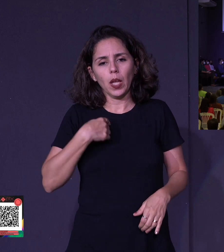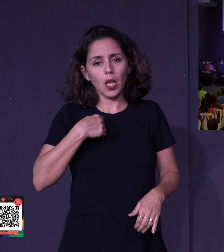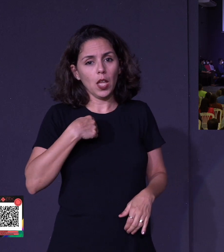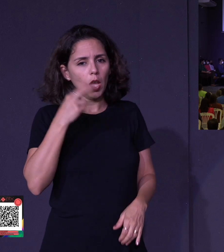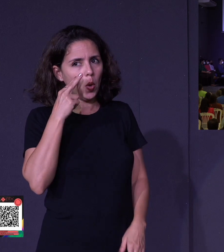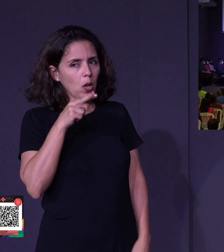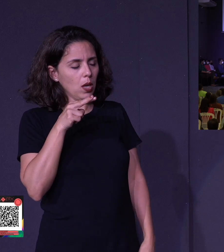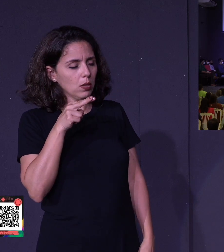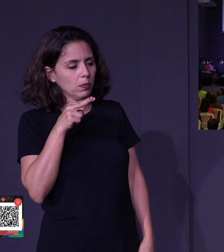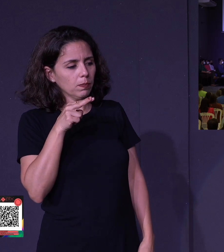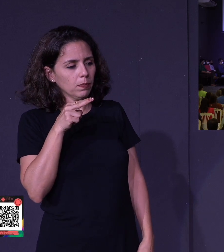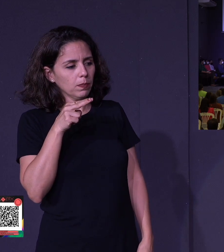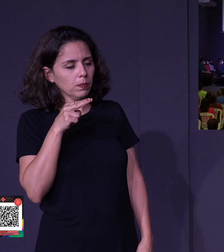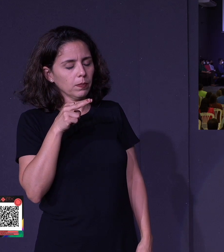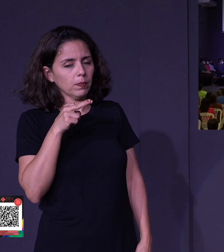Irmão.